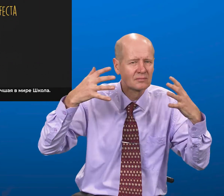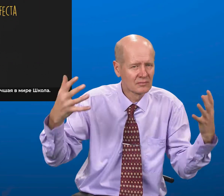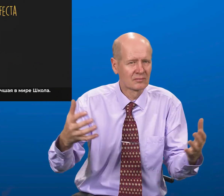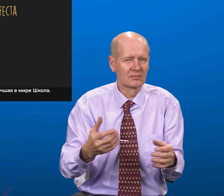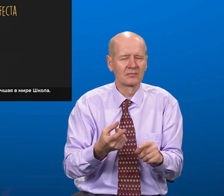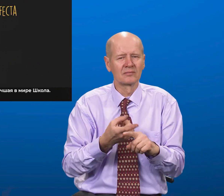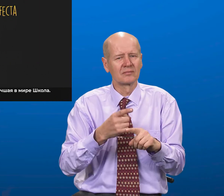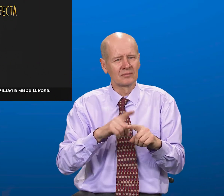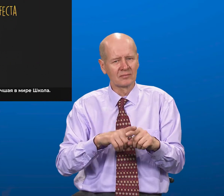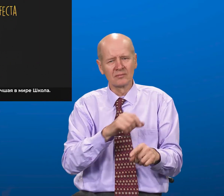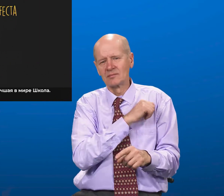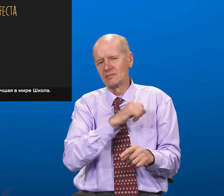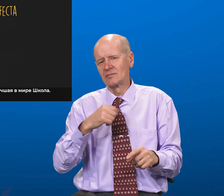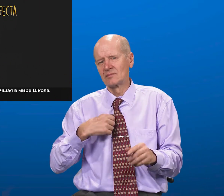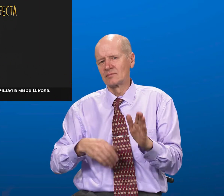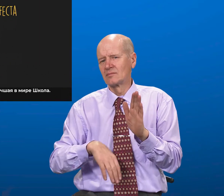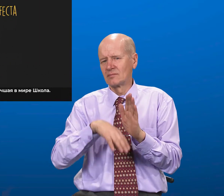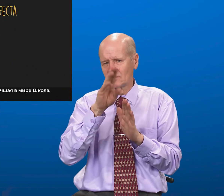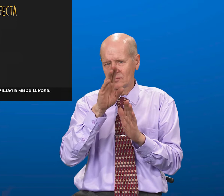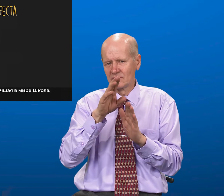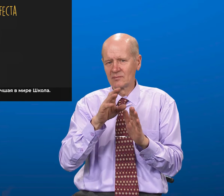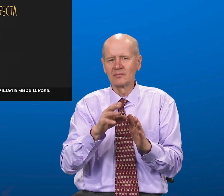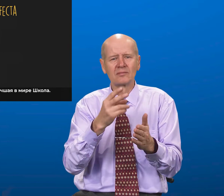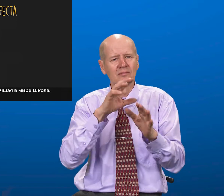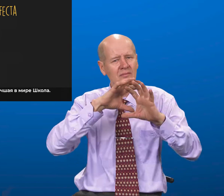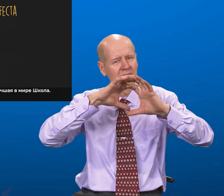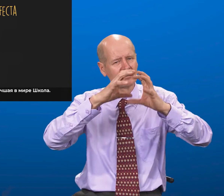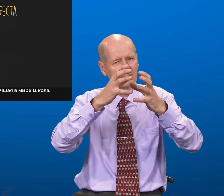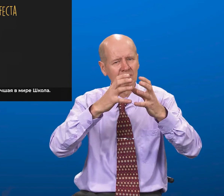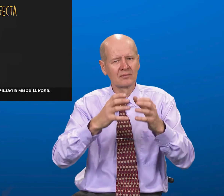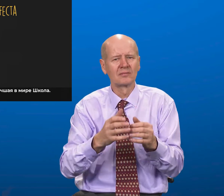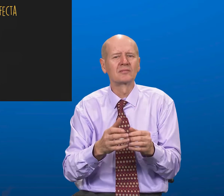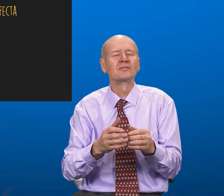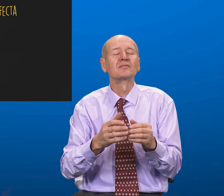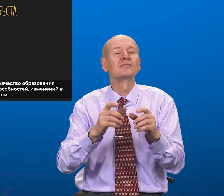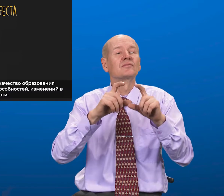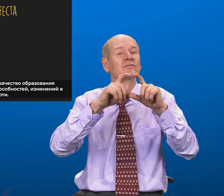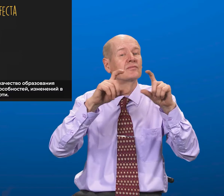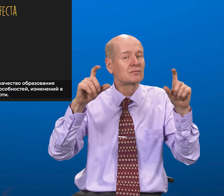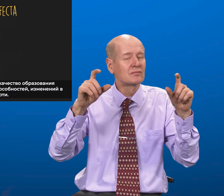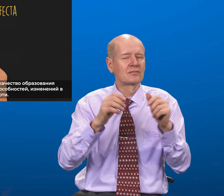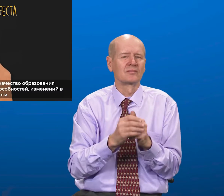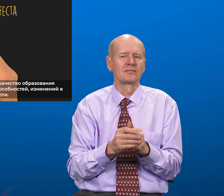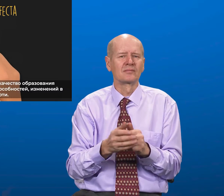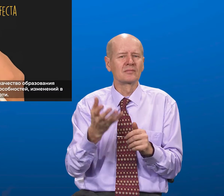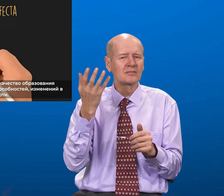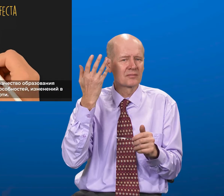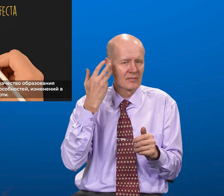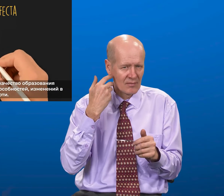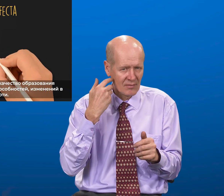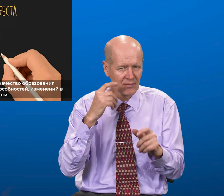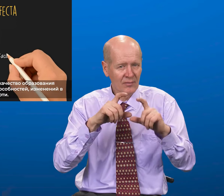будет безупречная, идеальная, самая лучшая в мире школа. Когда из-за греха закрылась